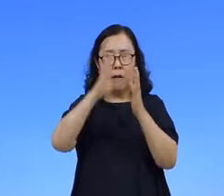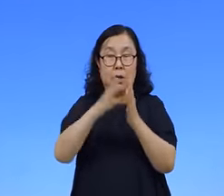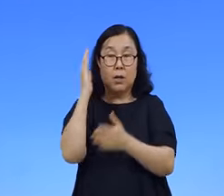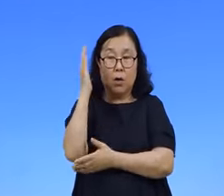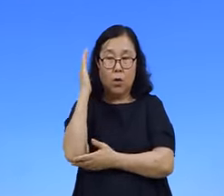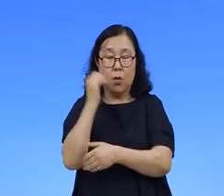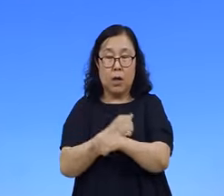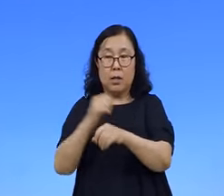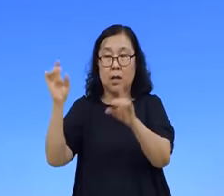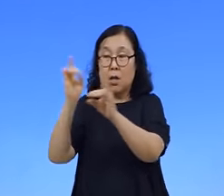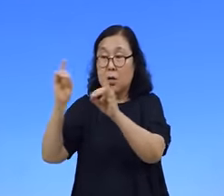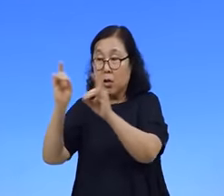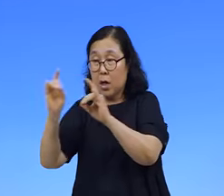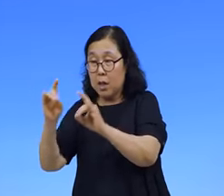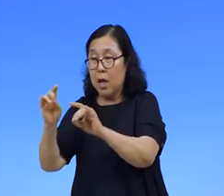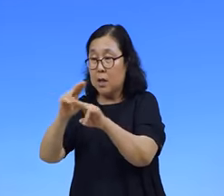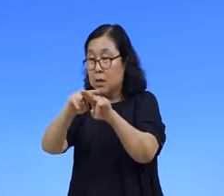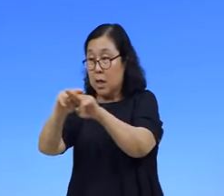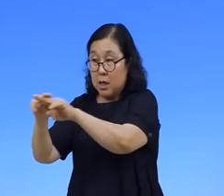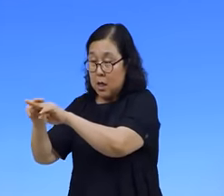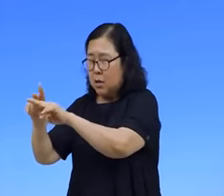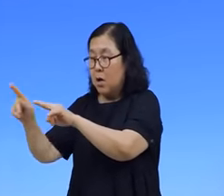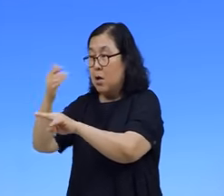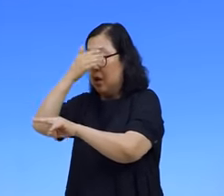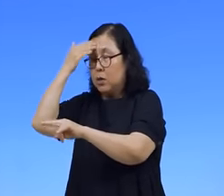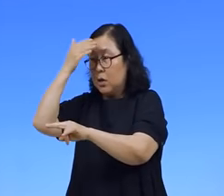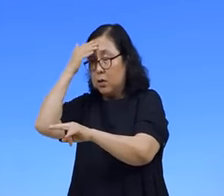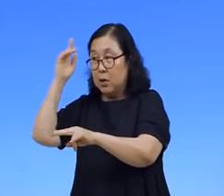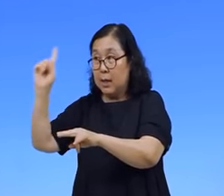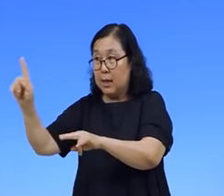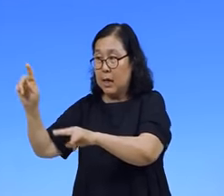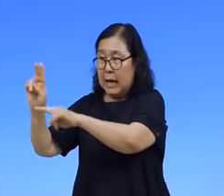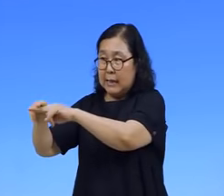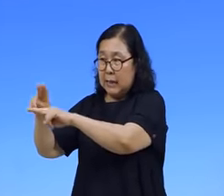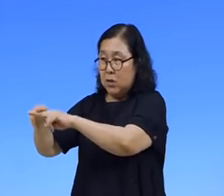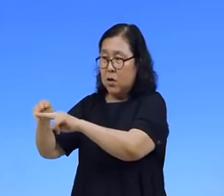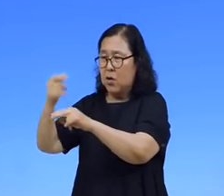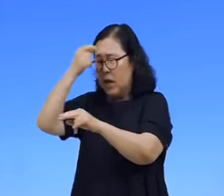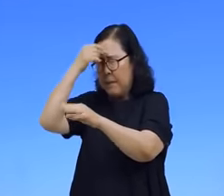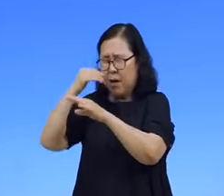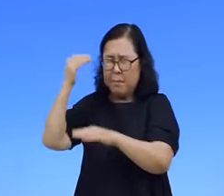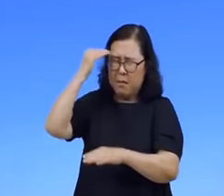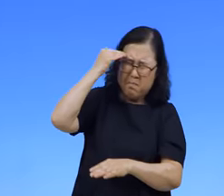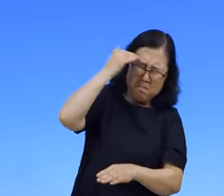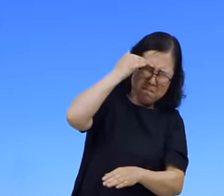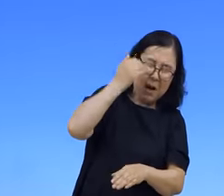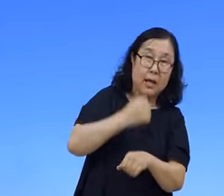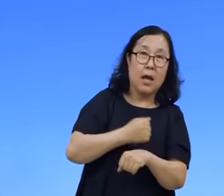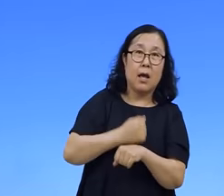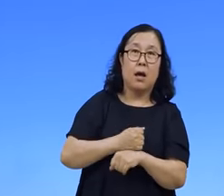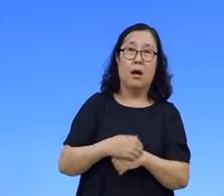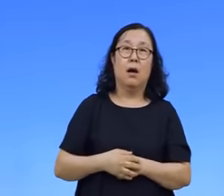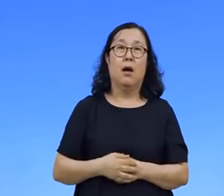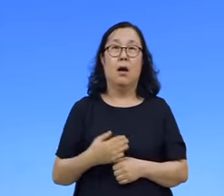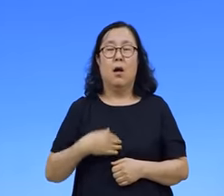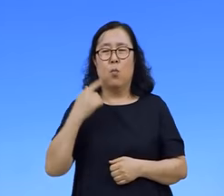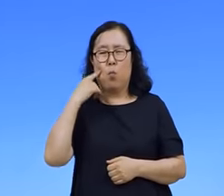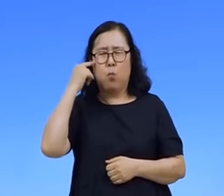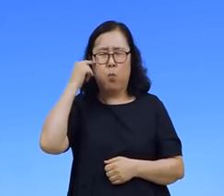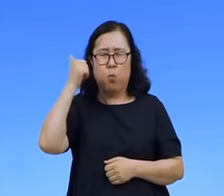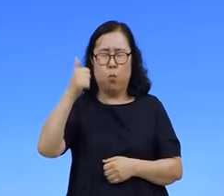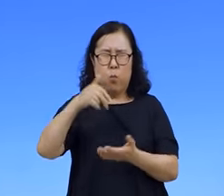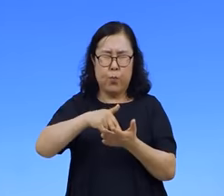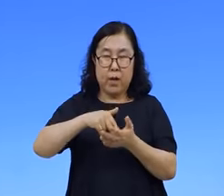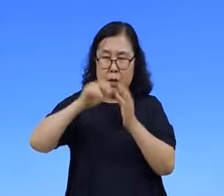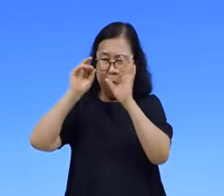설교를 하는데 저 성가대에서 청년 하나가 막 계속 그 예배를 방해하는 겁니다. 나중에 목사 돼 보세요.